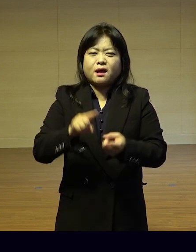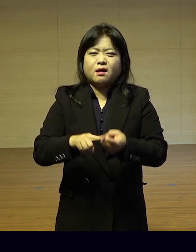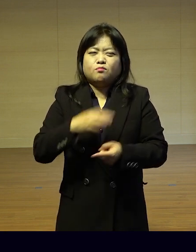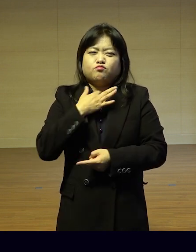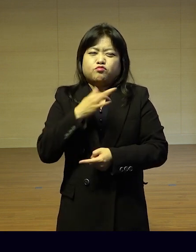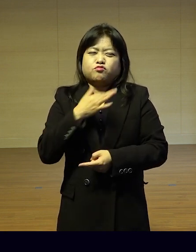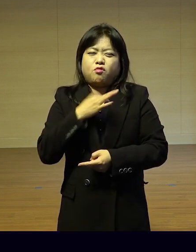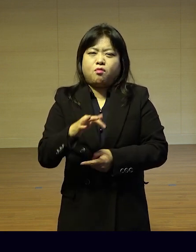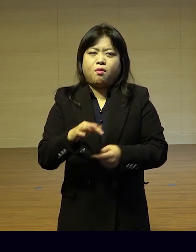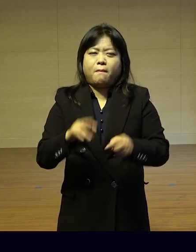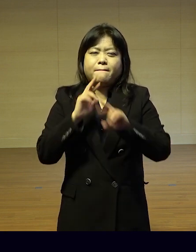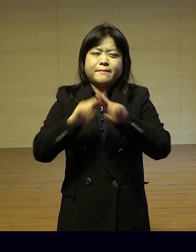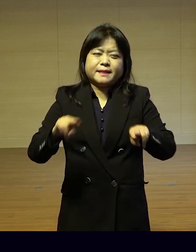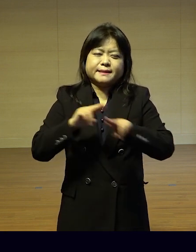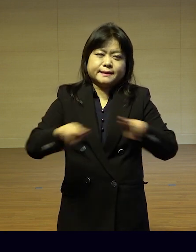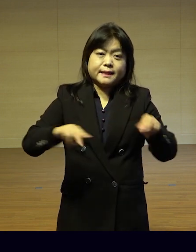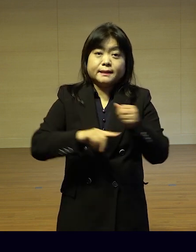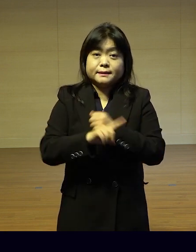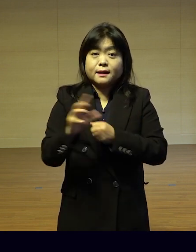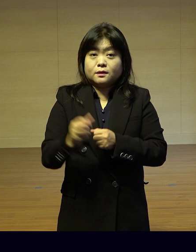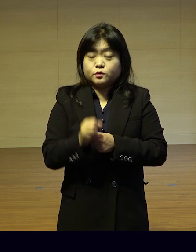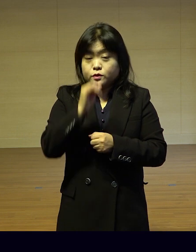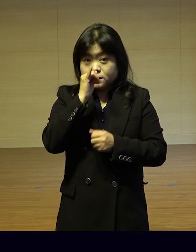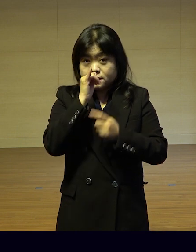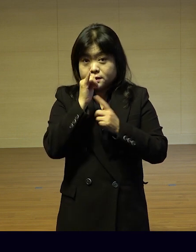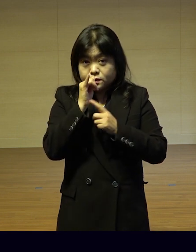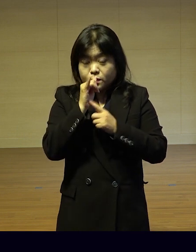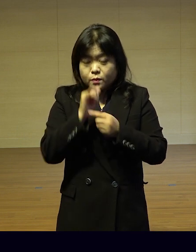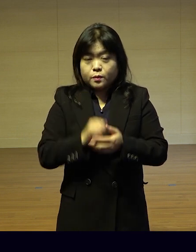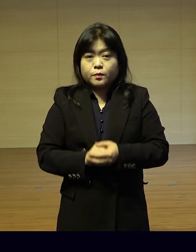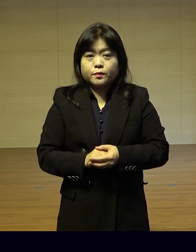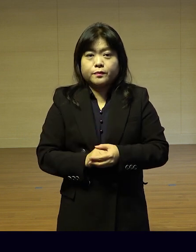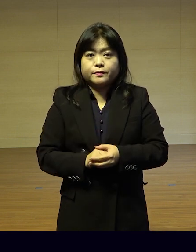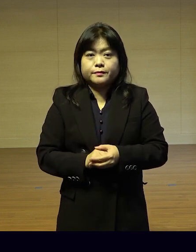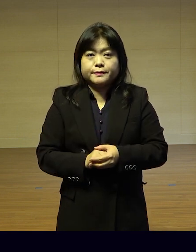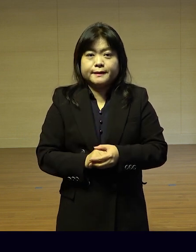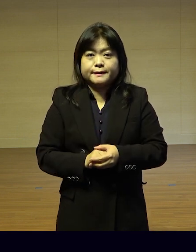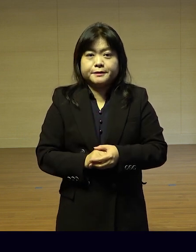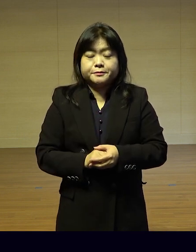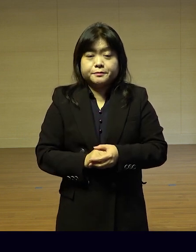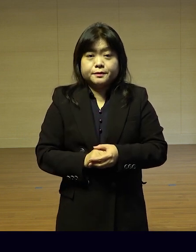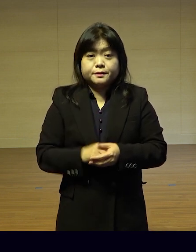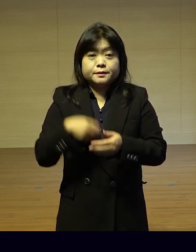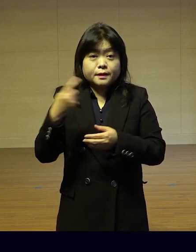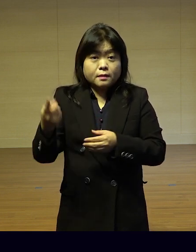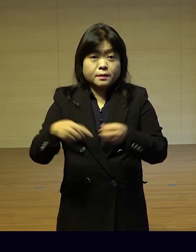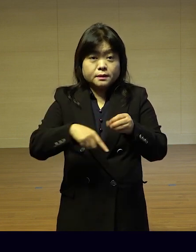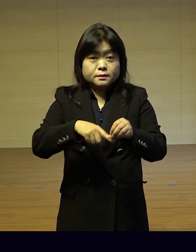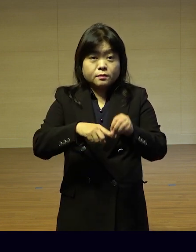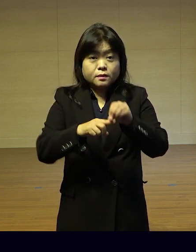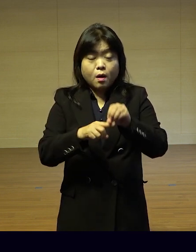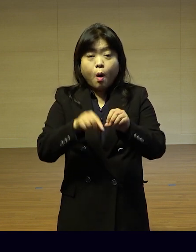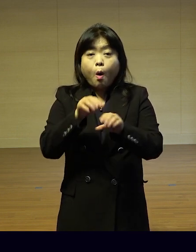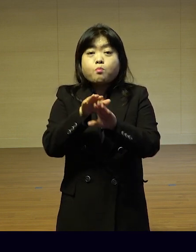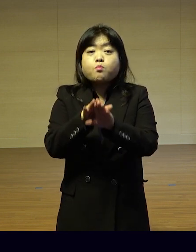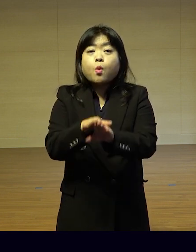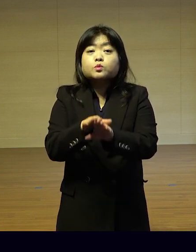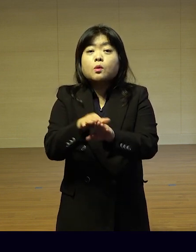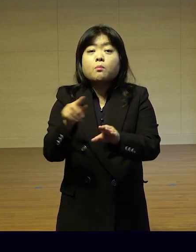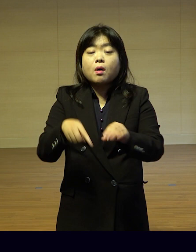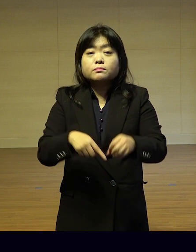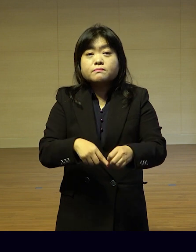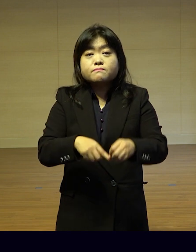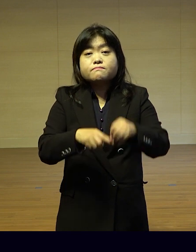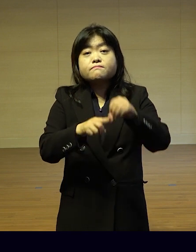또는 폐지된다 이런 의미를 함축하고 있는 것으로 해석할 수 있고, 그 다음에 보존된다는 것은 지렛대를